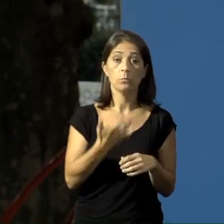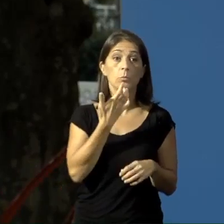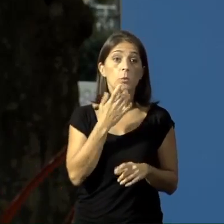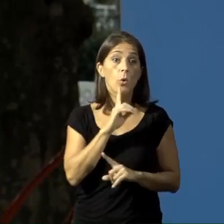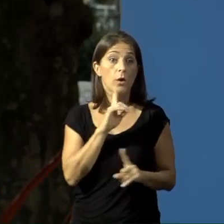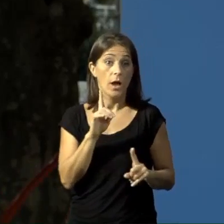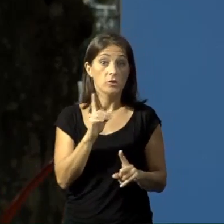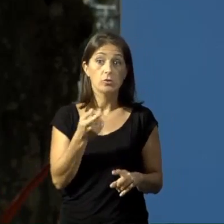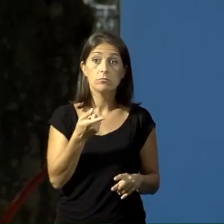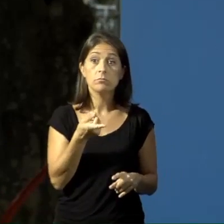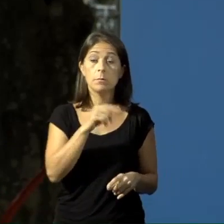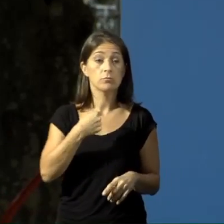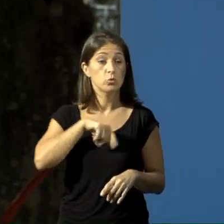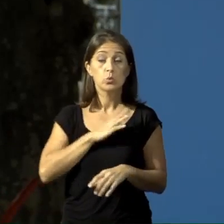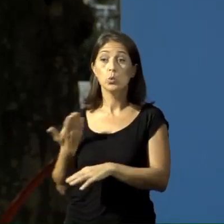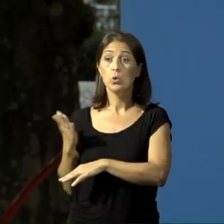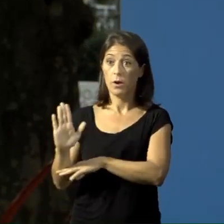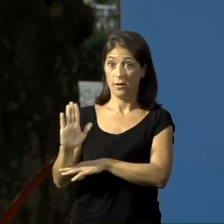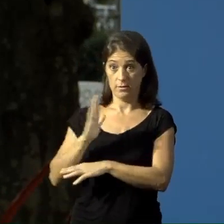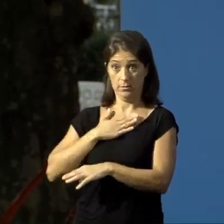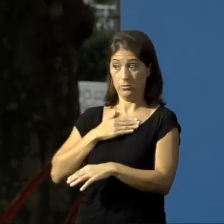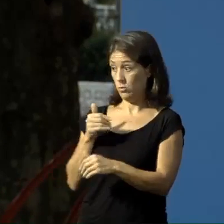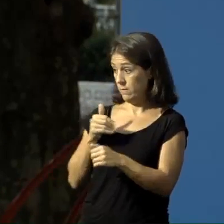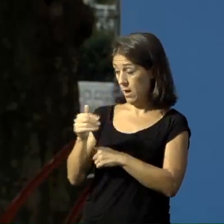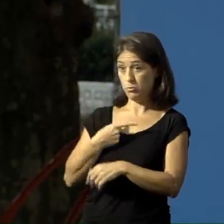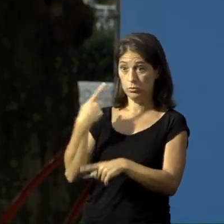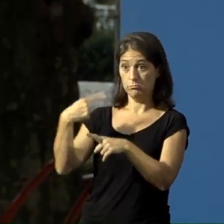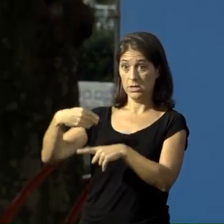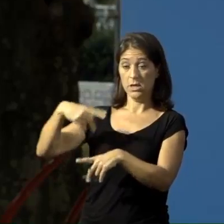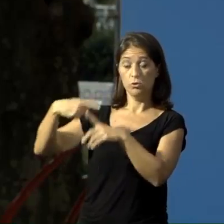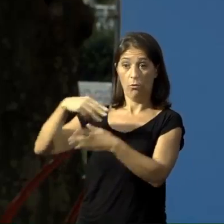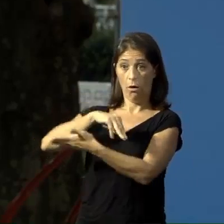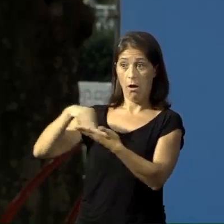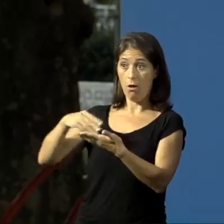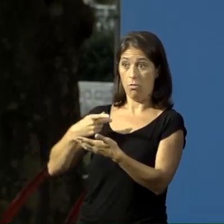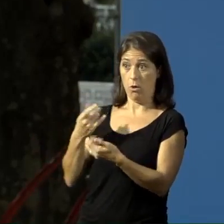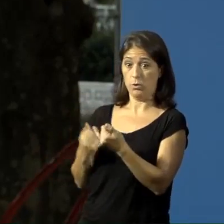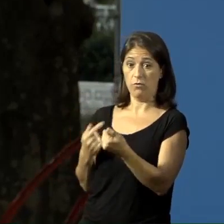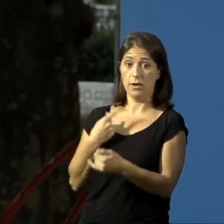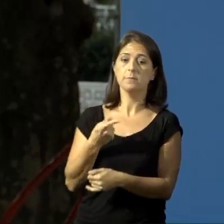solidario o noso candidato á presidencia da Xunta de Galicia.